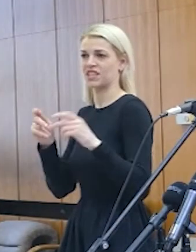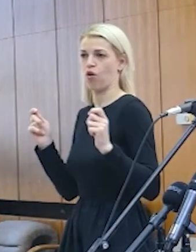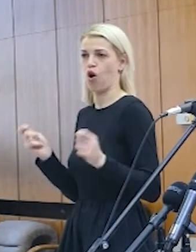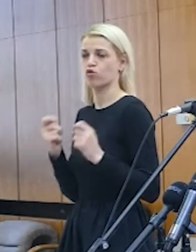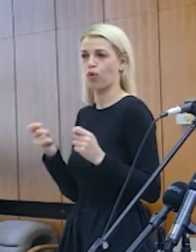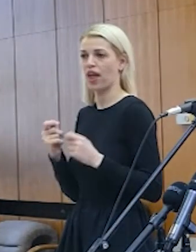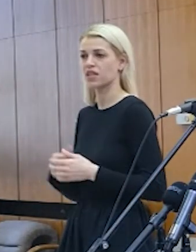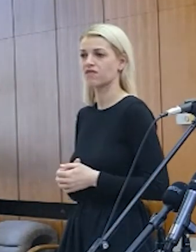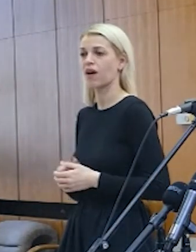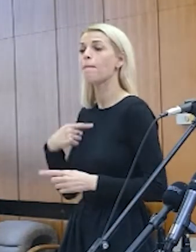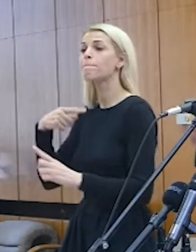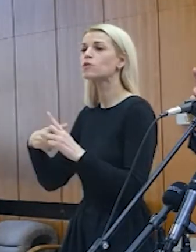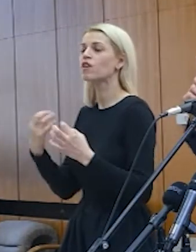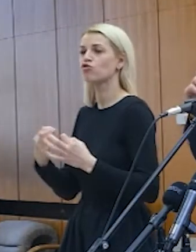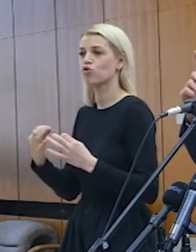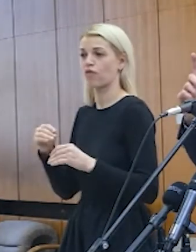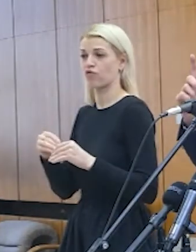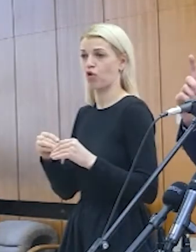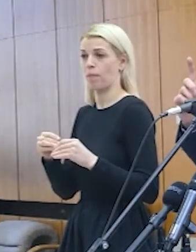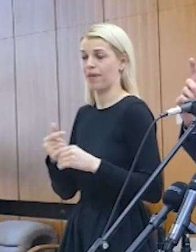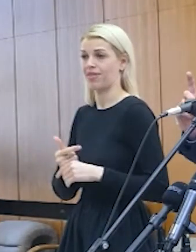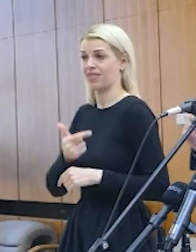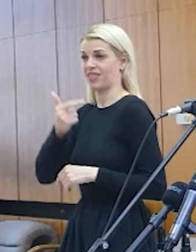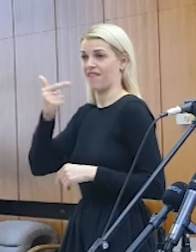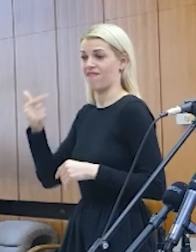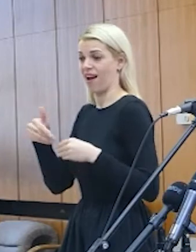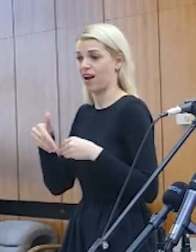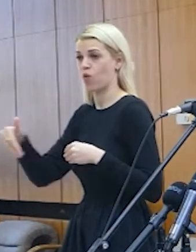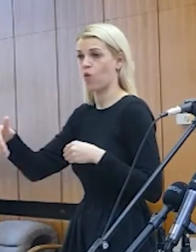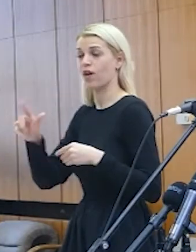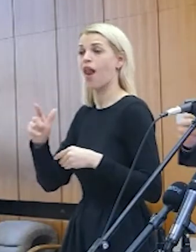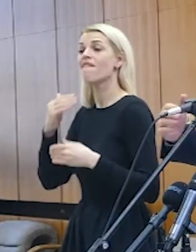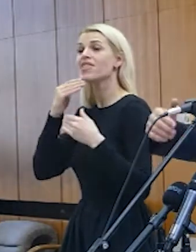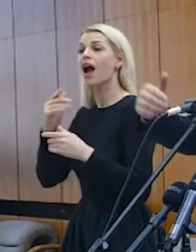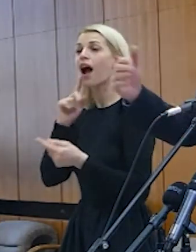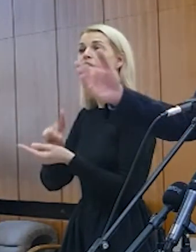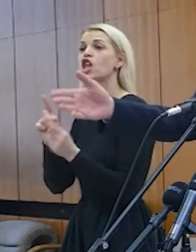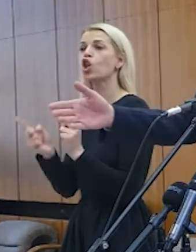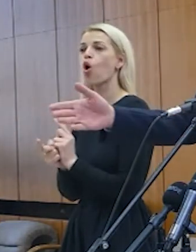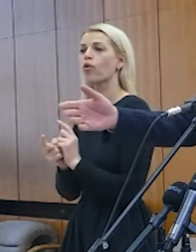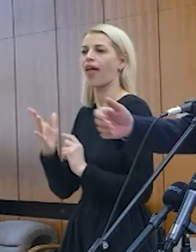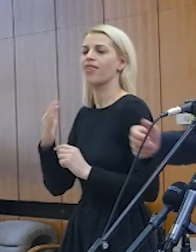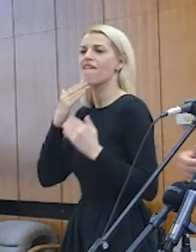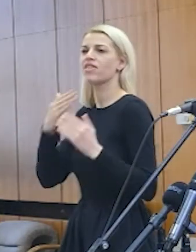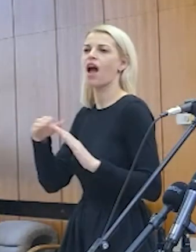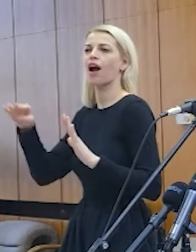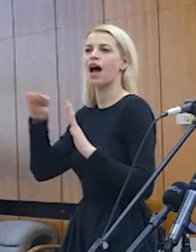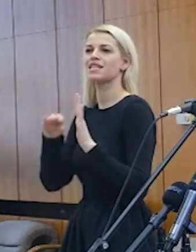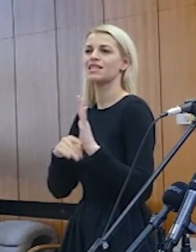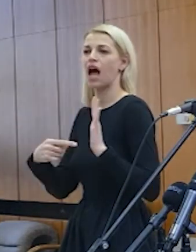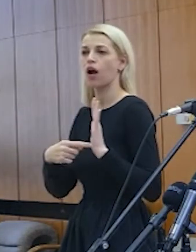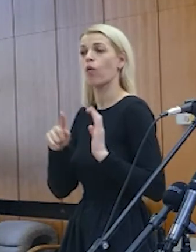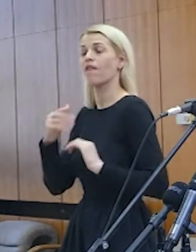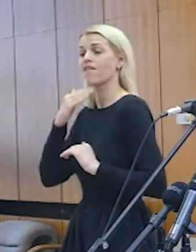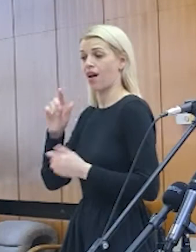na najbližšie 2 roky sme na základe dohody, nie na základe zákona, ktorý by bol napríklad napadnutelný na medzinárodnej arbitráži,